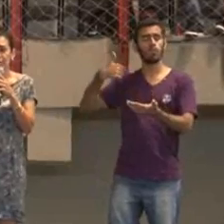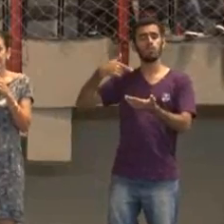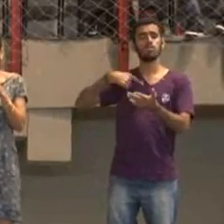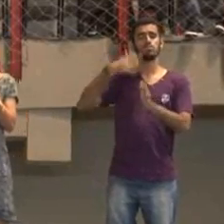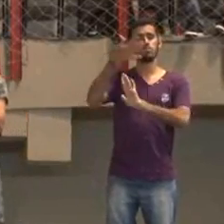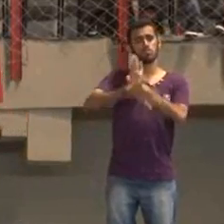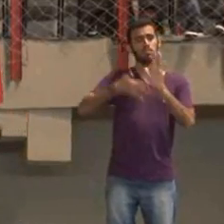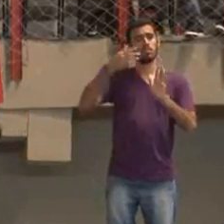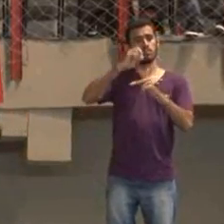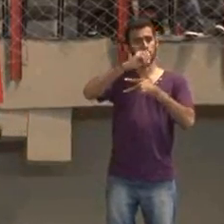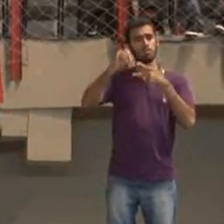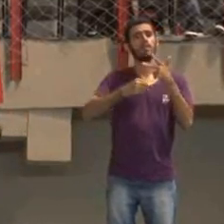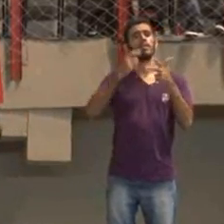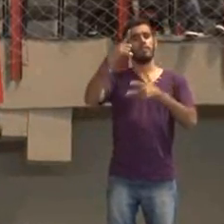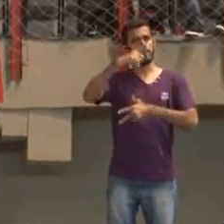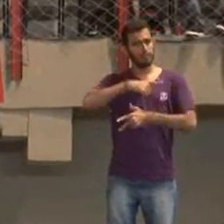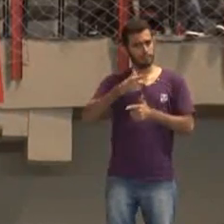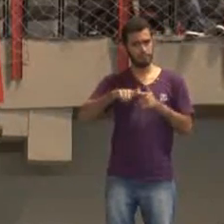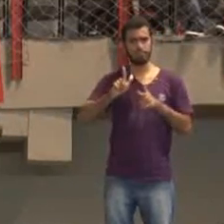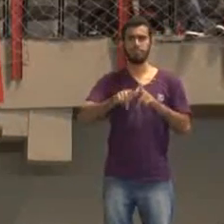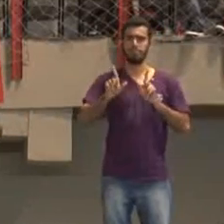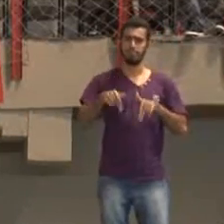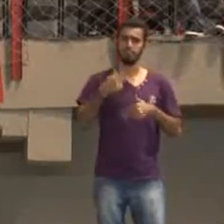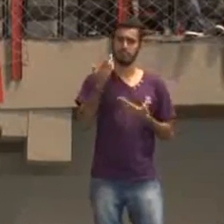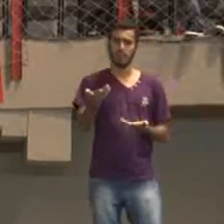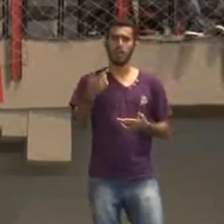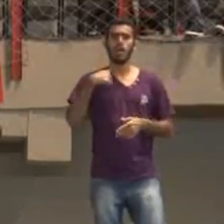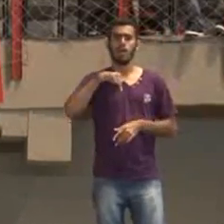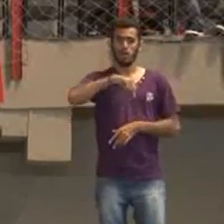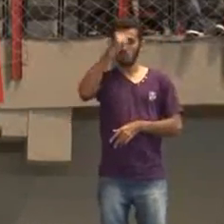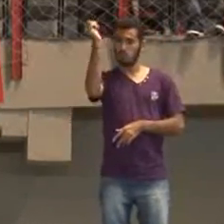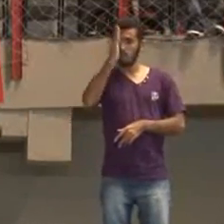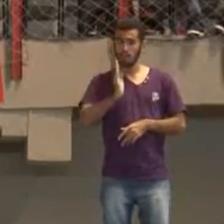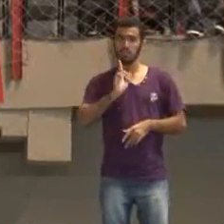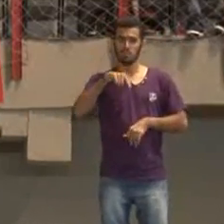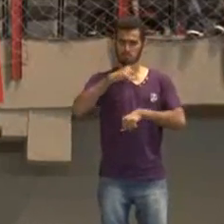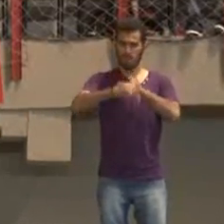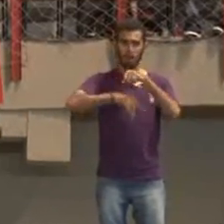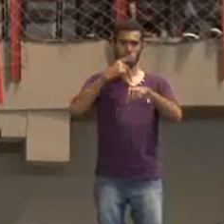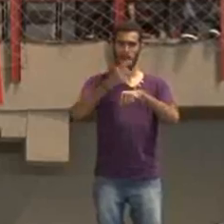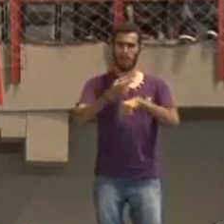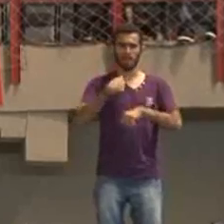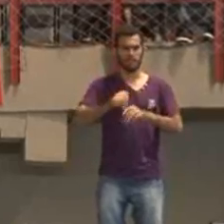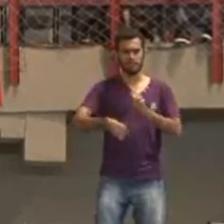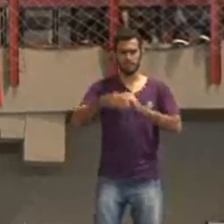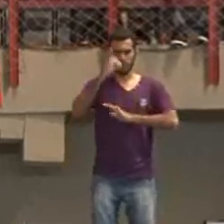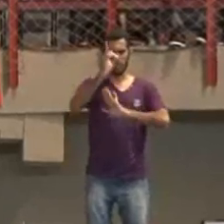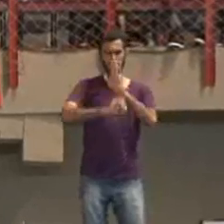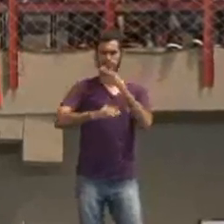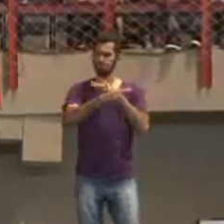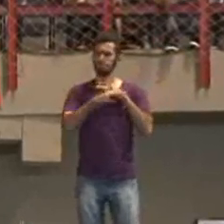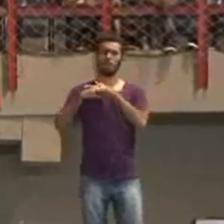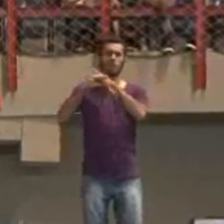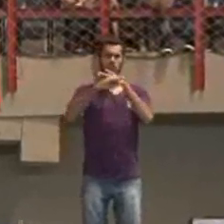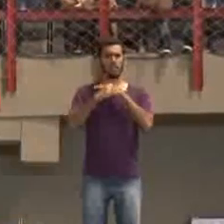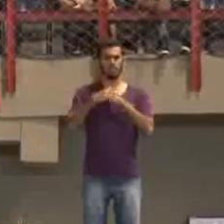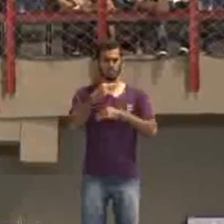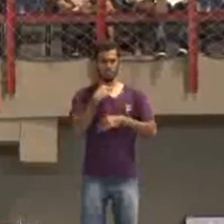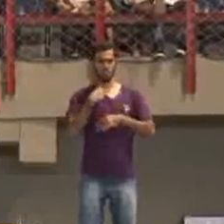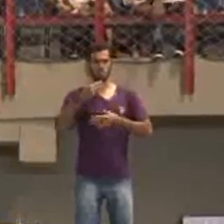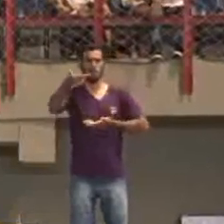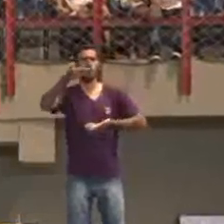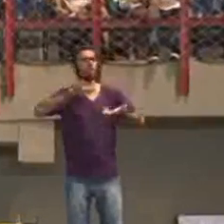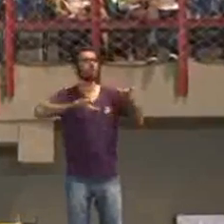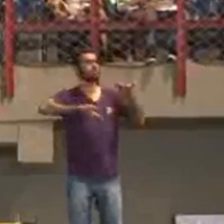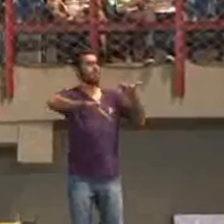migratórios. Então, o Brasil é um país democrático, globalizado, e não pode receber ninguém? Teve gente que foi taxativo. O Brasil tinha